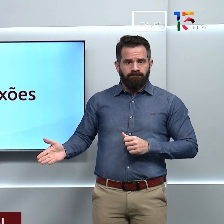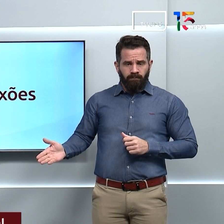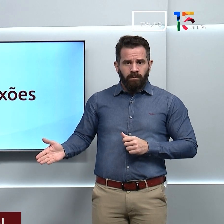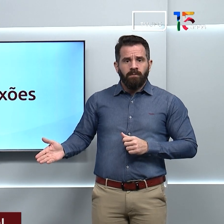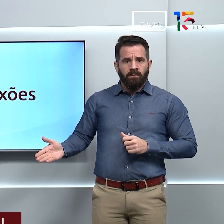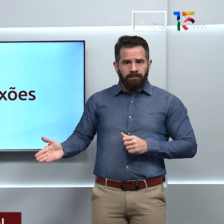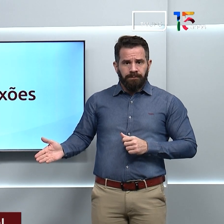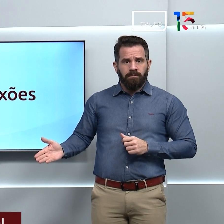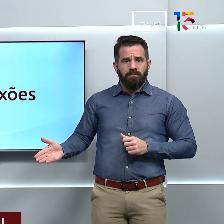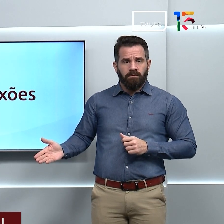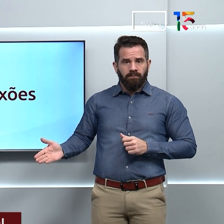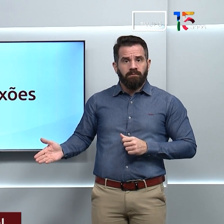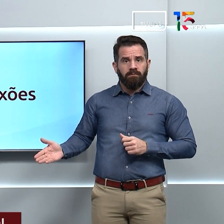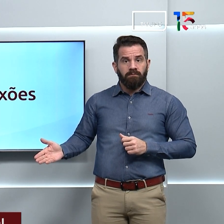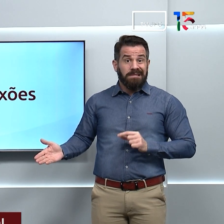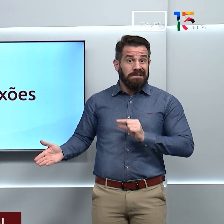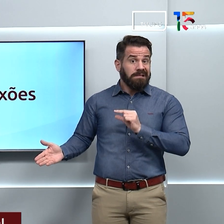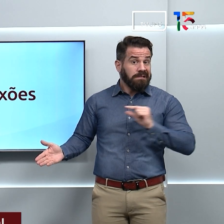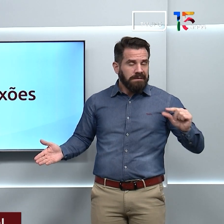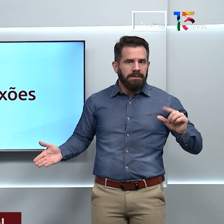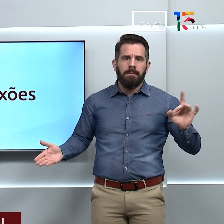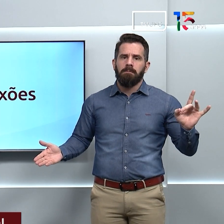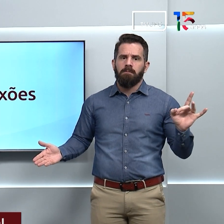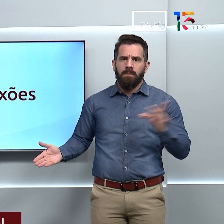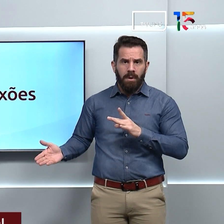goias.gov.br/AGEAB, AGEAB com H. Então,